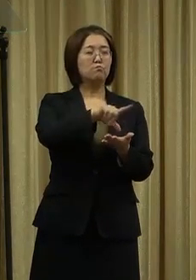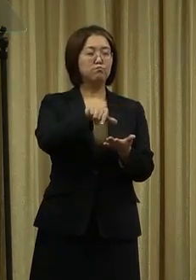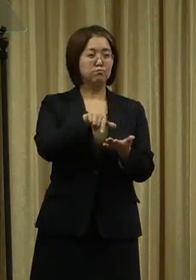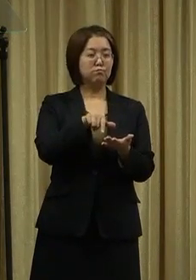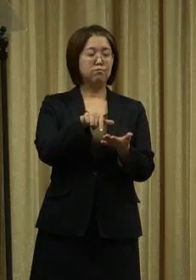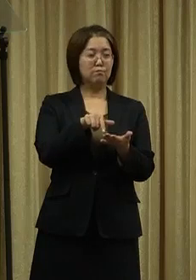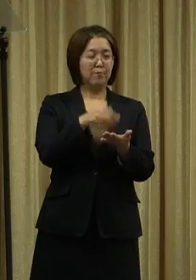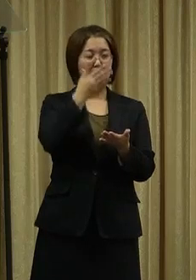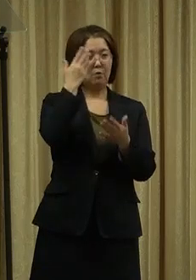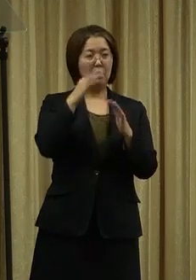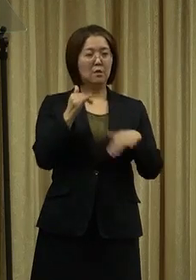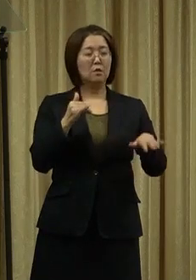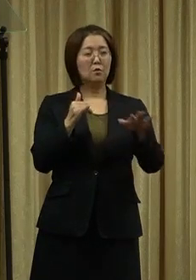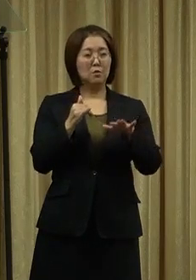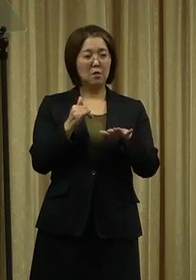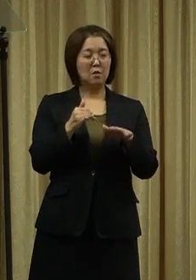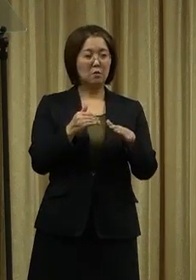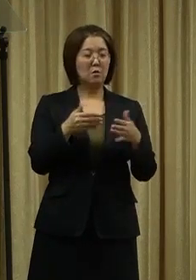者の